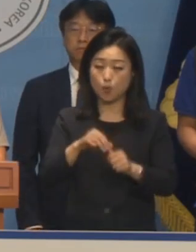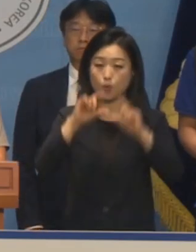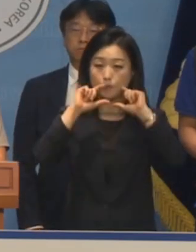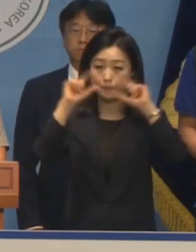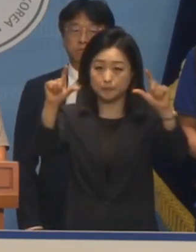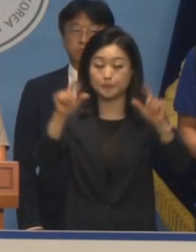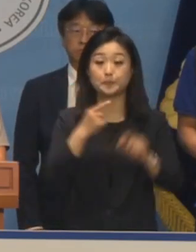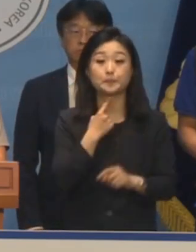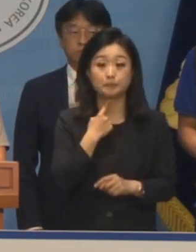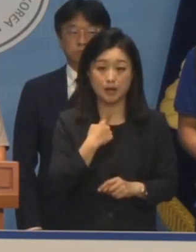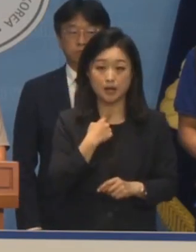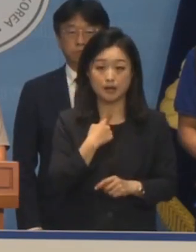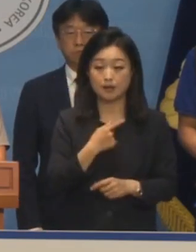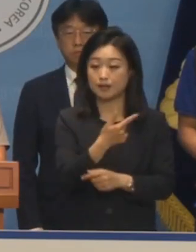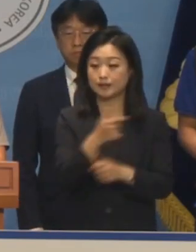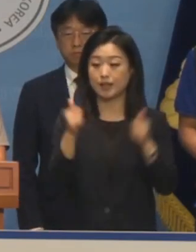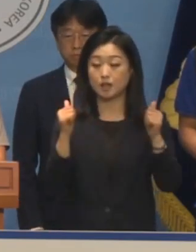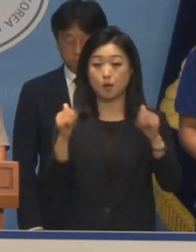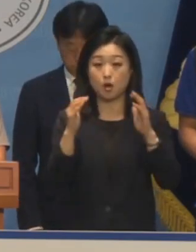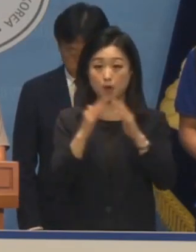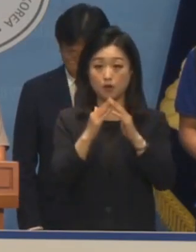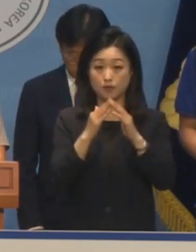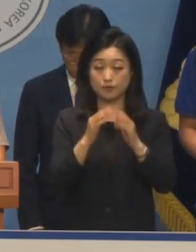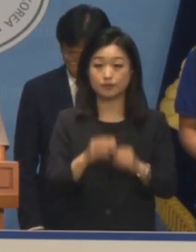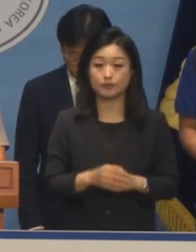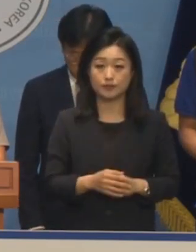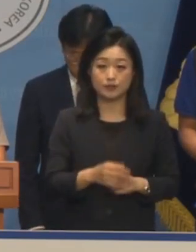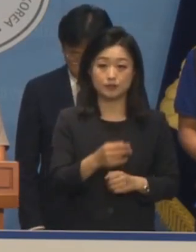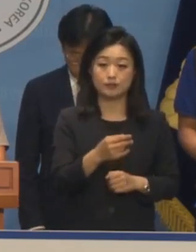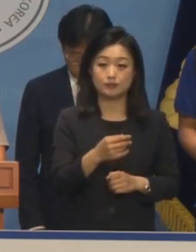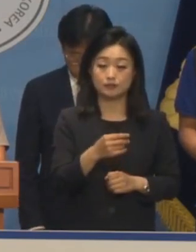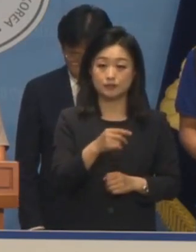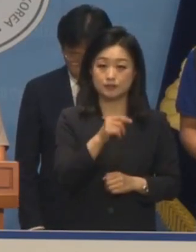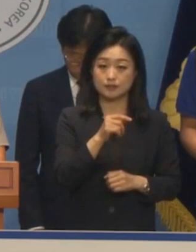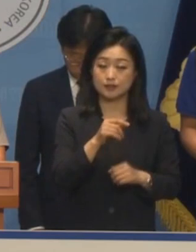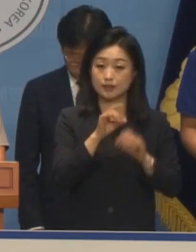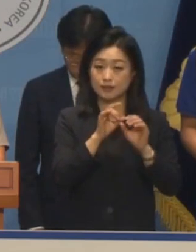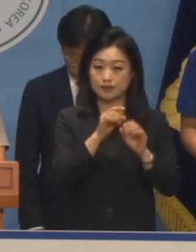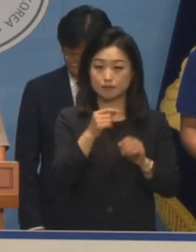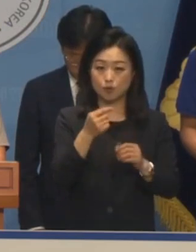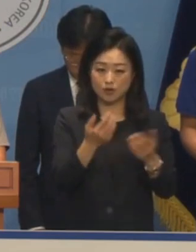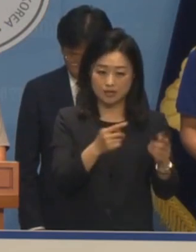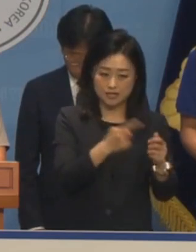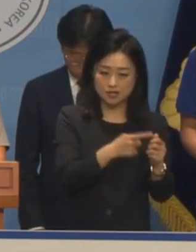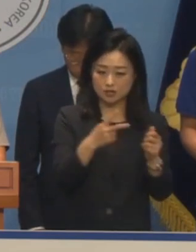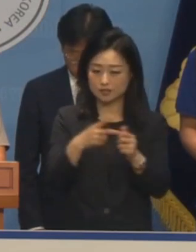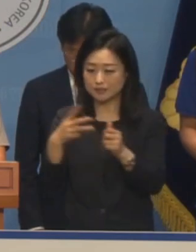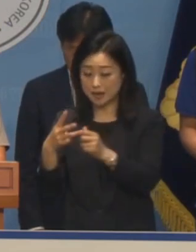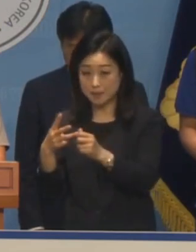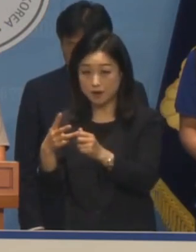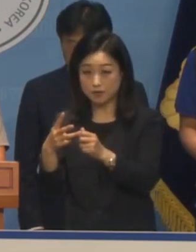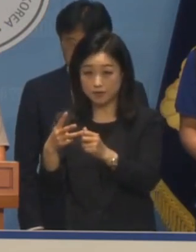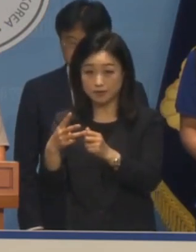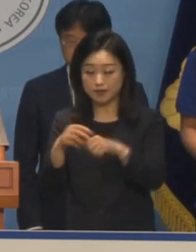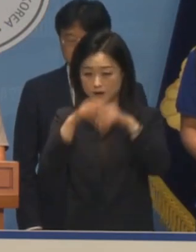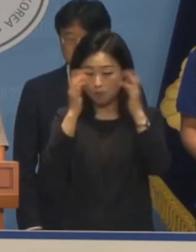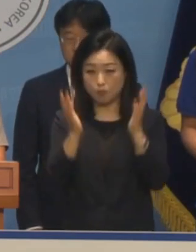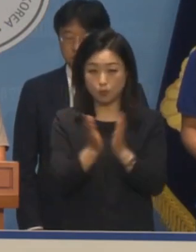있습니다 법원 또한 16년 19년 24년 각각 근로자 지위확인 소송